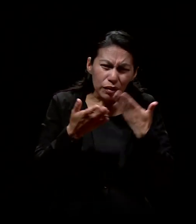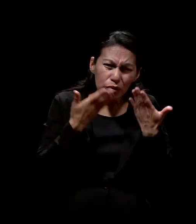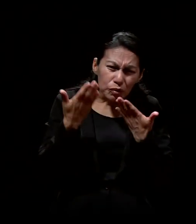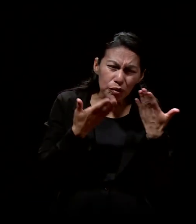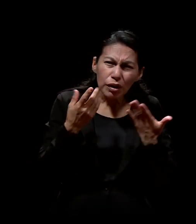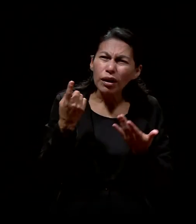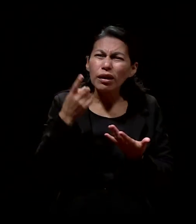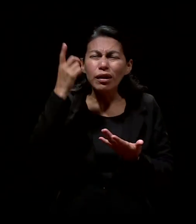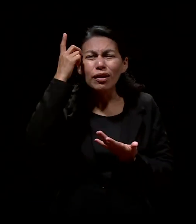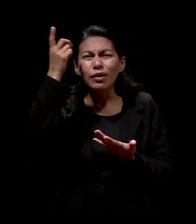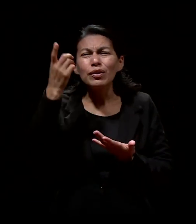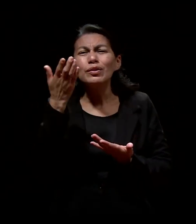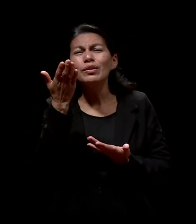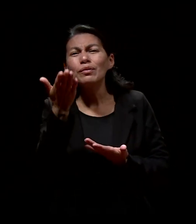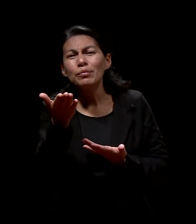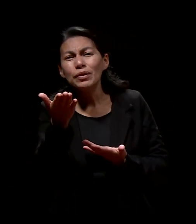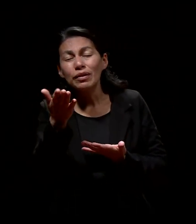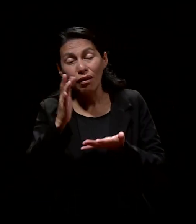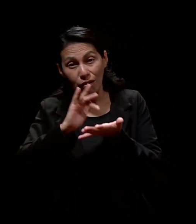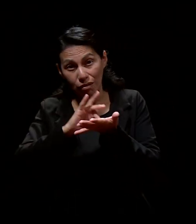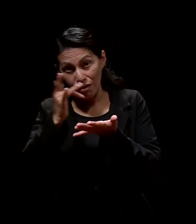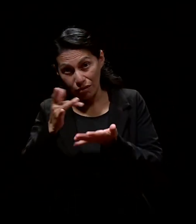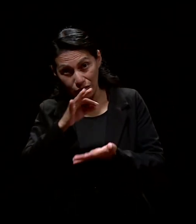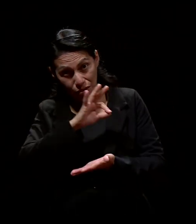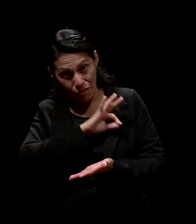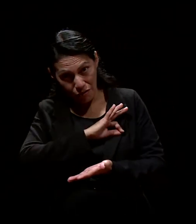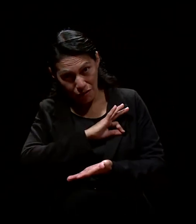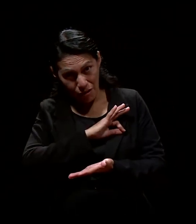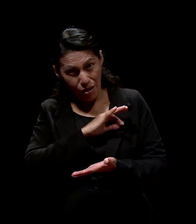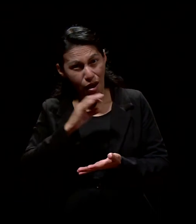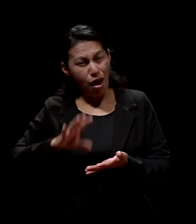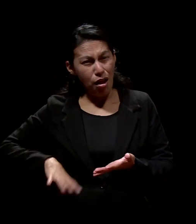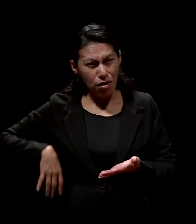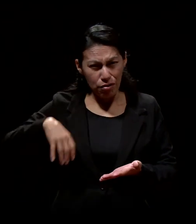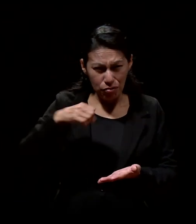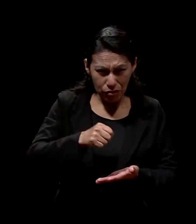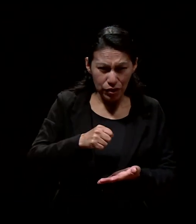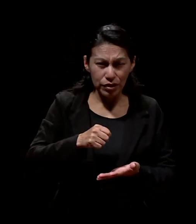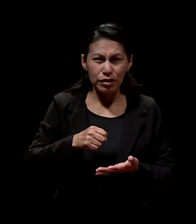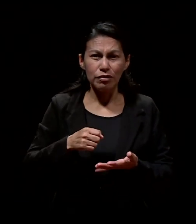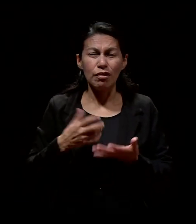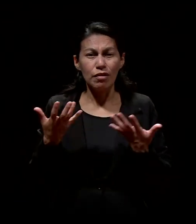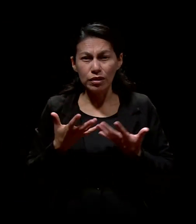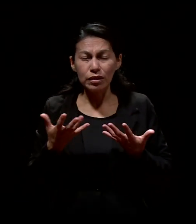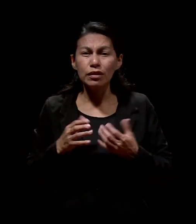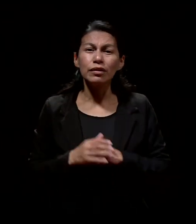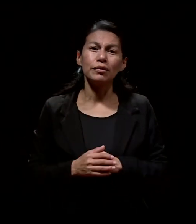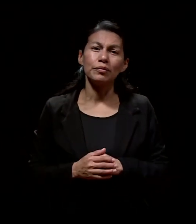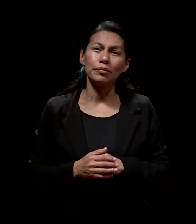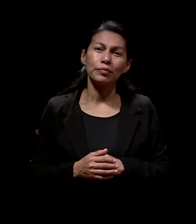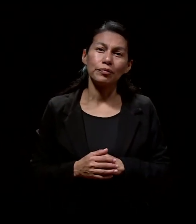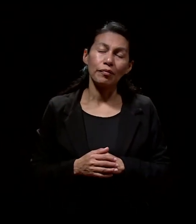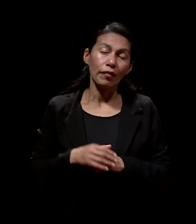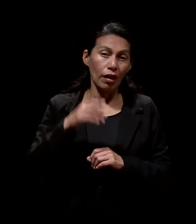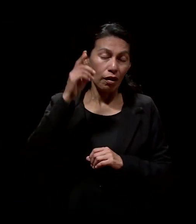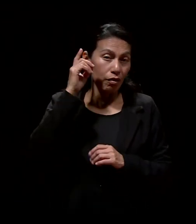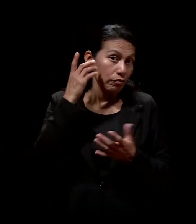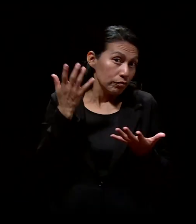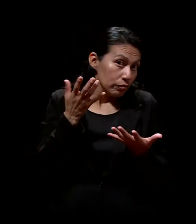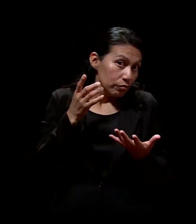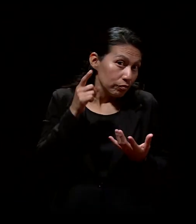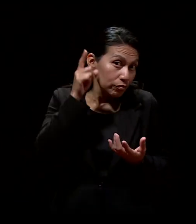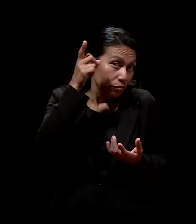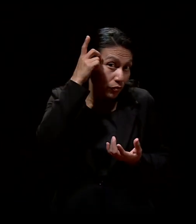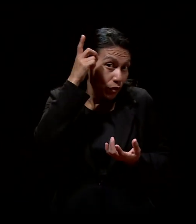Dios te pide cumplir por medio de la fe, por medio de tu esfuerzo, porque algo puedes hacer